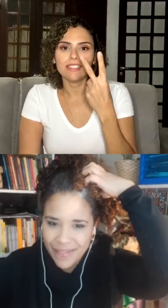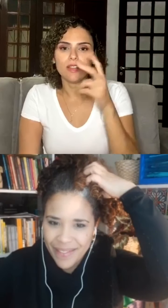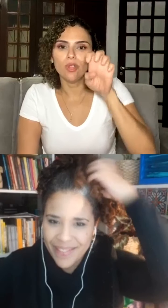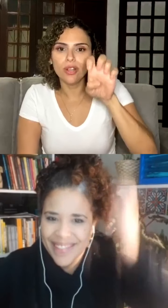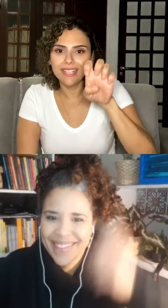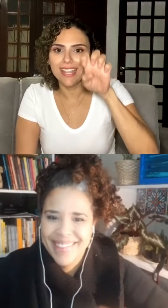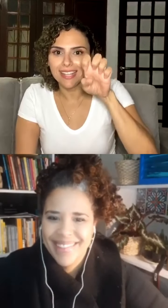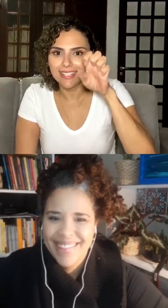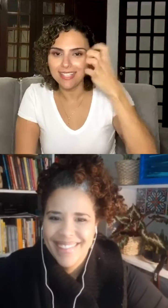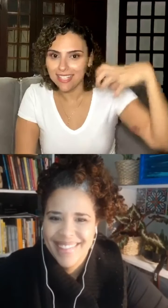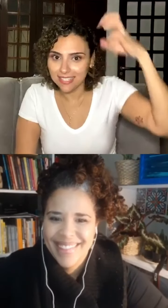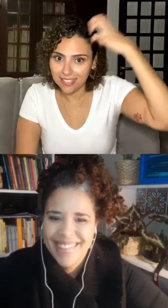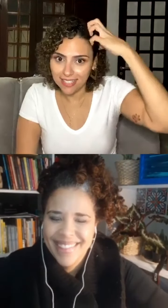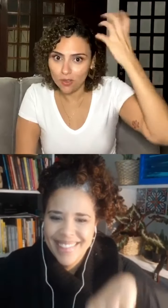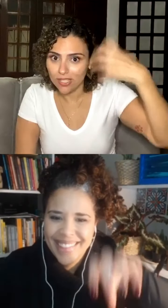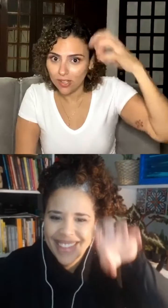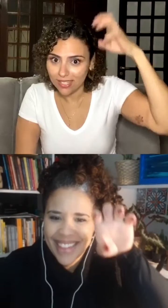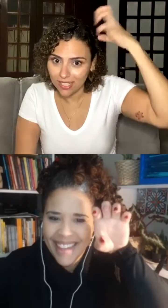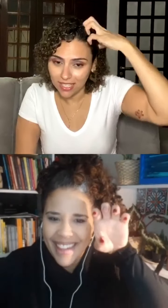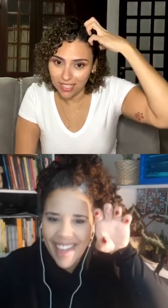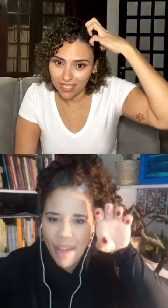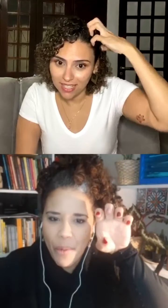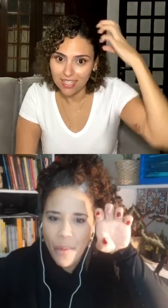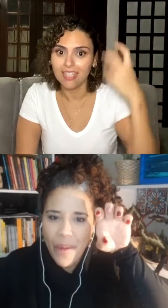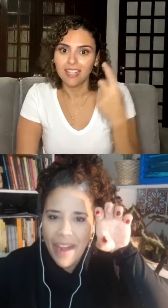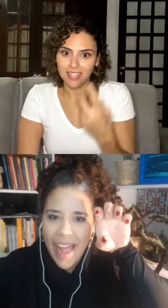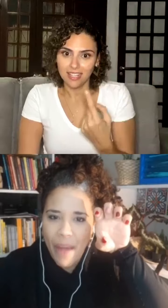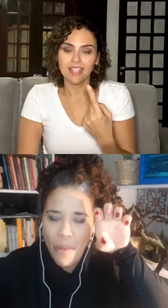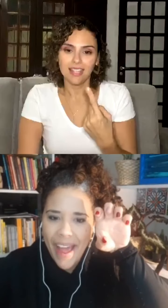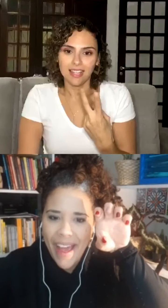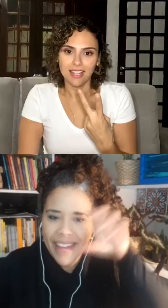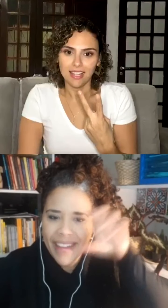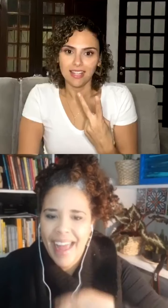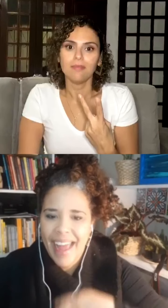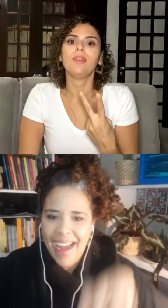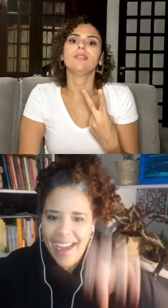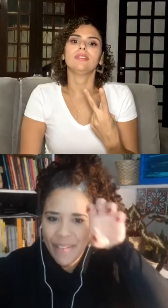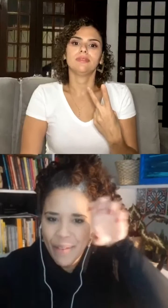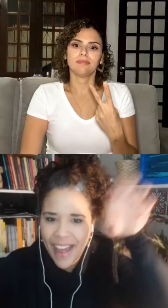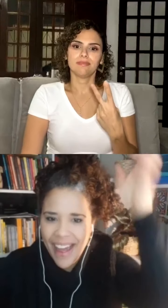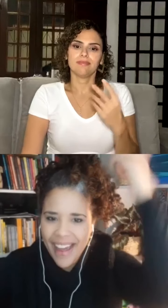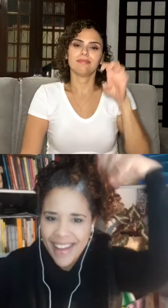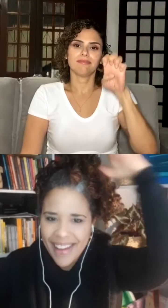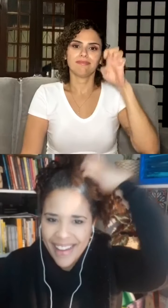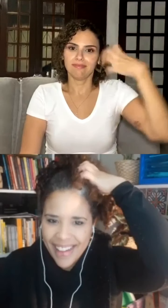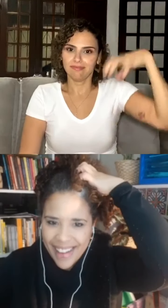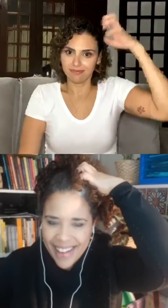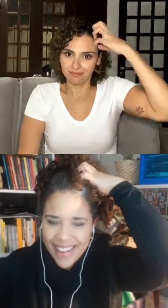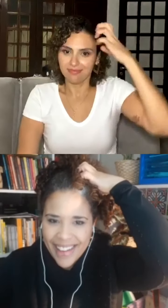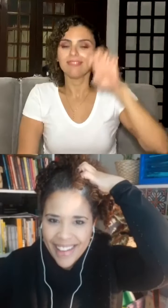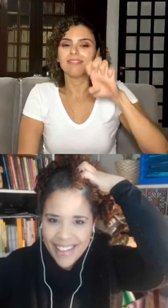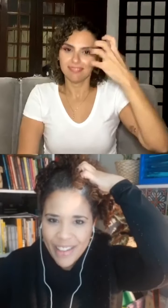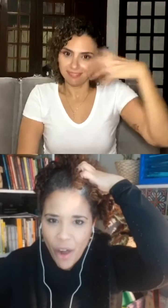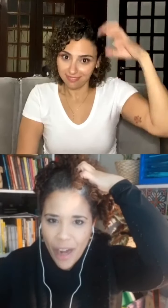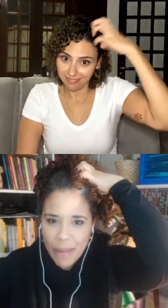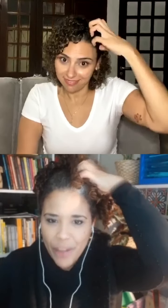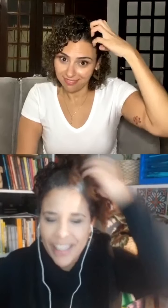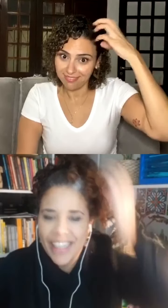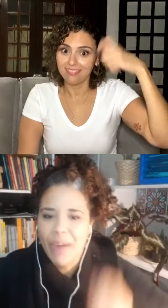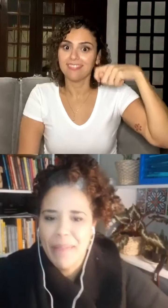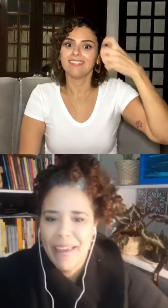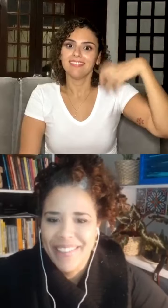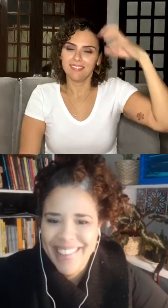São dois? É assim ou é só assim? Um E, enrola e bota